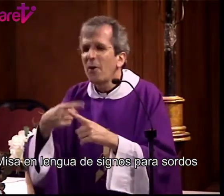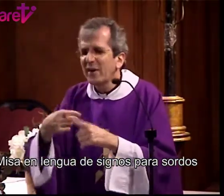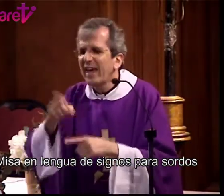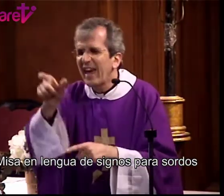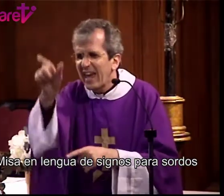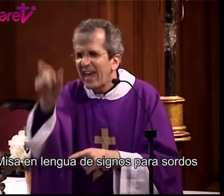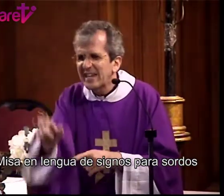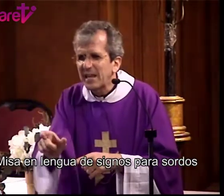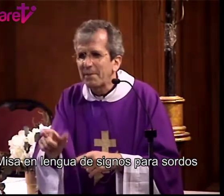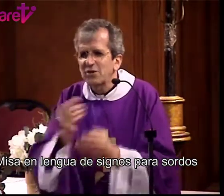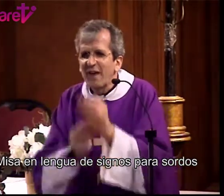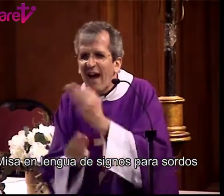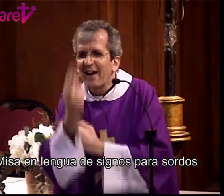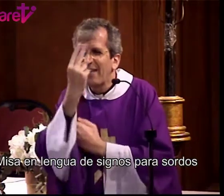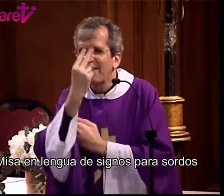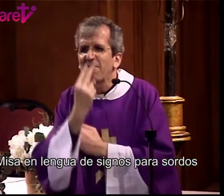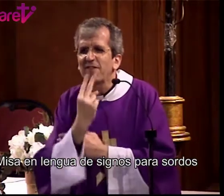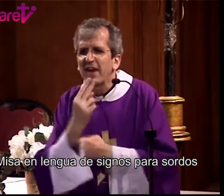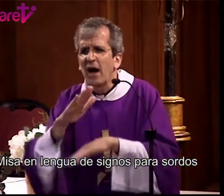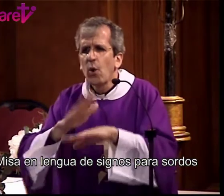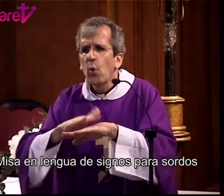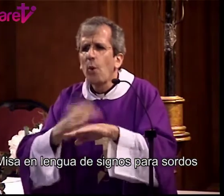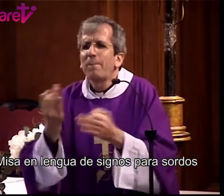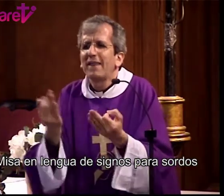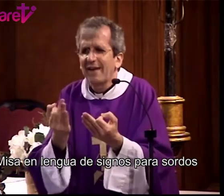qué esta persona ha nacido ciega? ¿Culpa